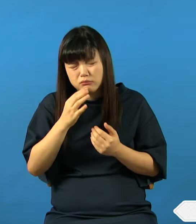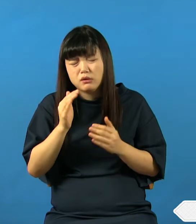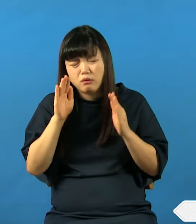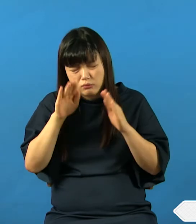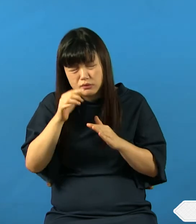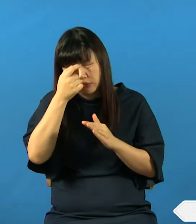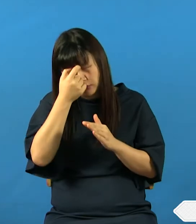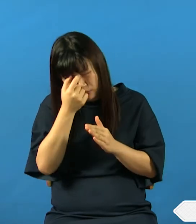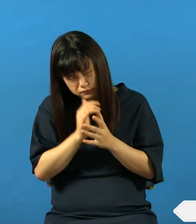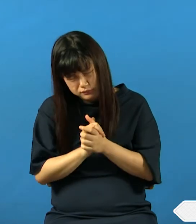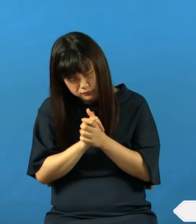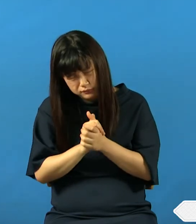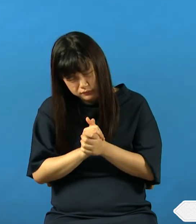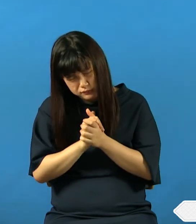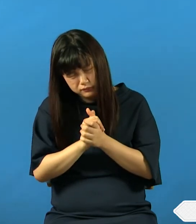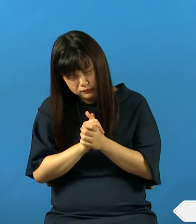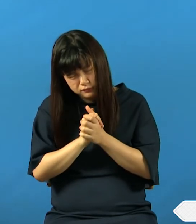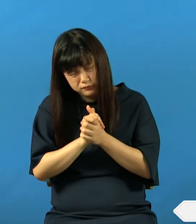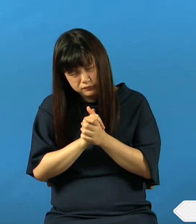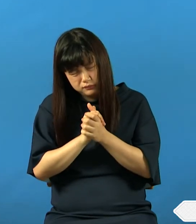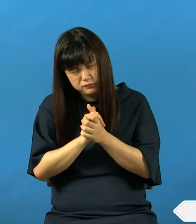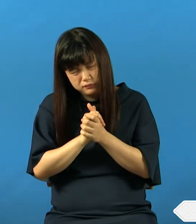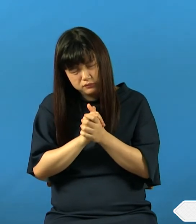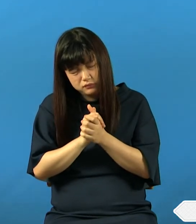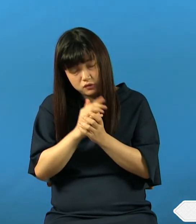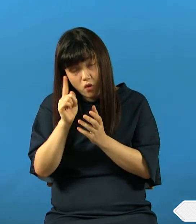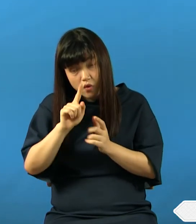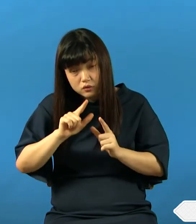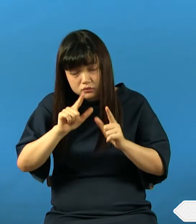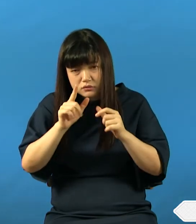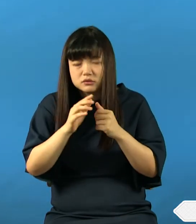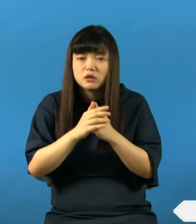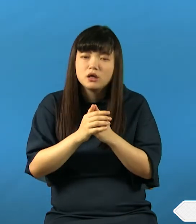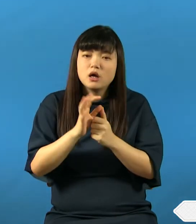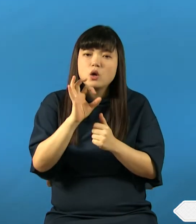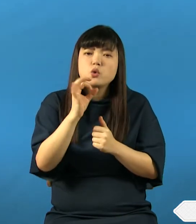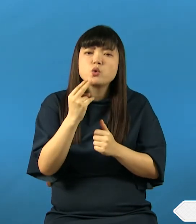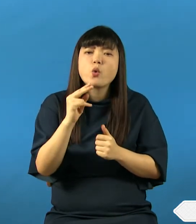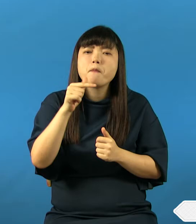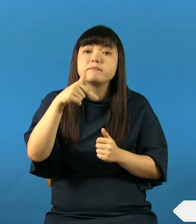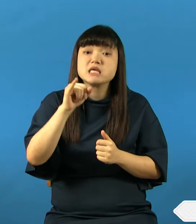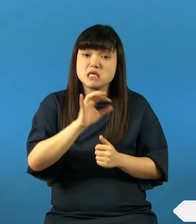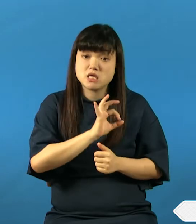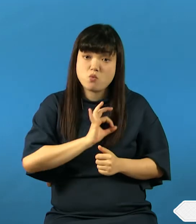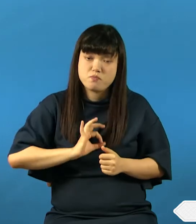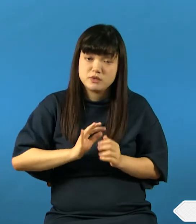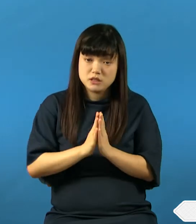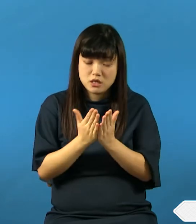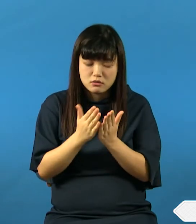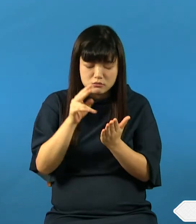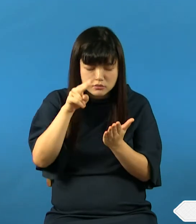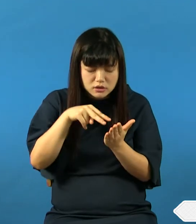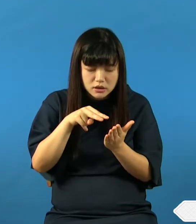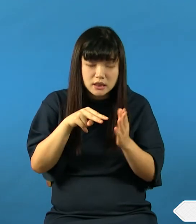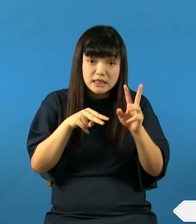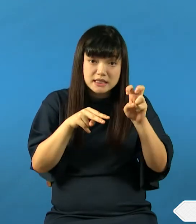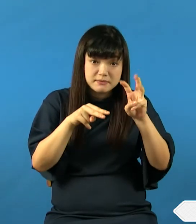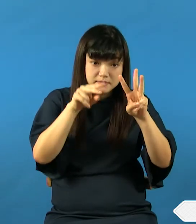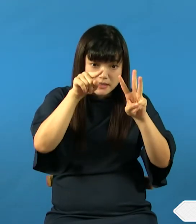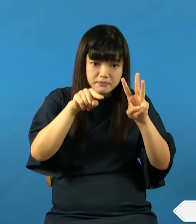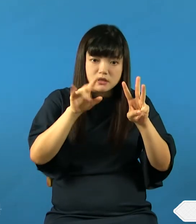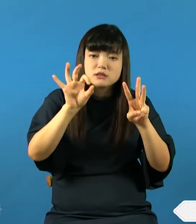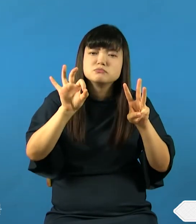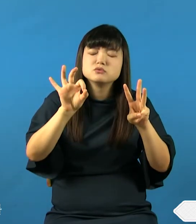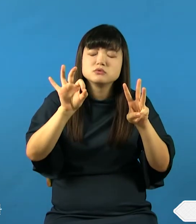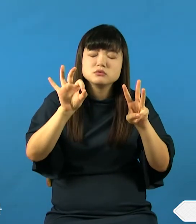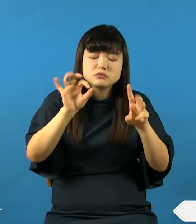그냥 엎드려서 간절히 기도했습니다. 그러다가 어느 날 욥기서를 읽는데